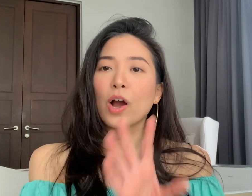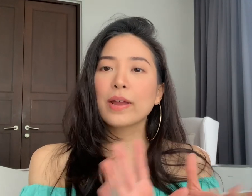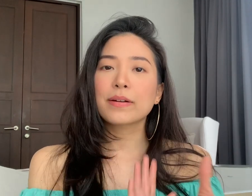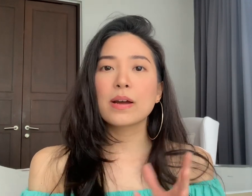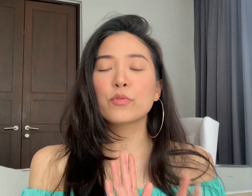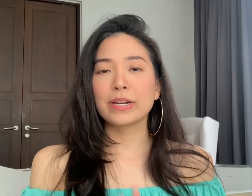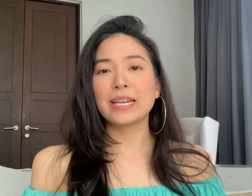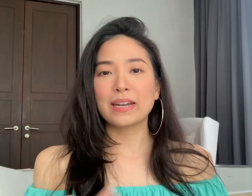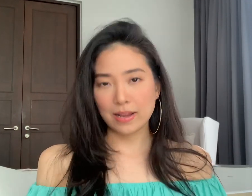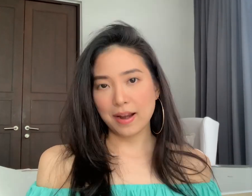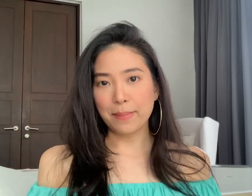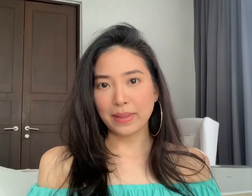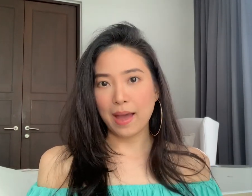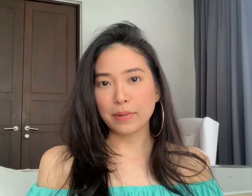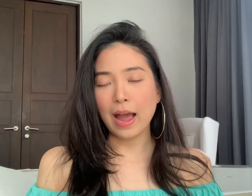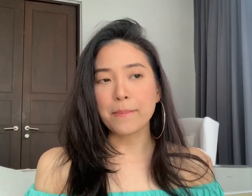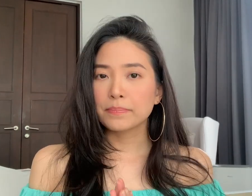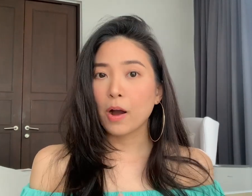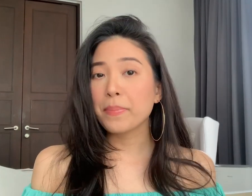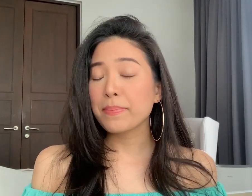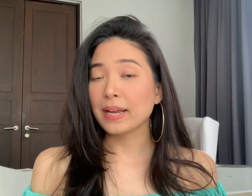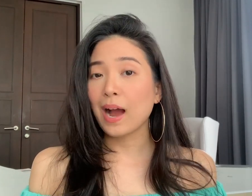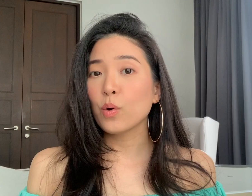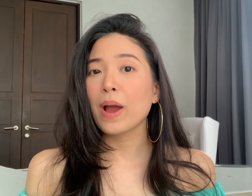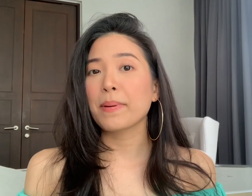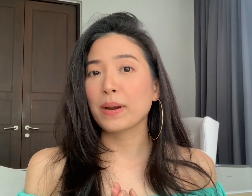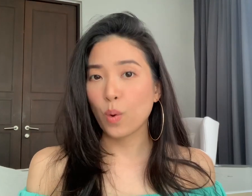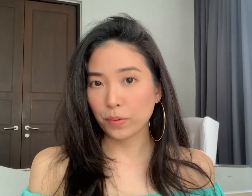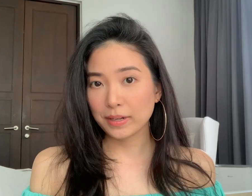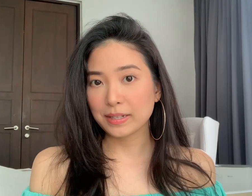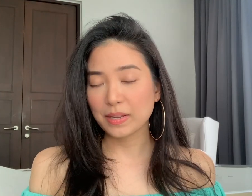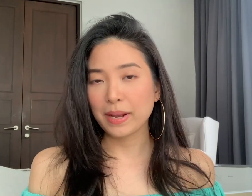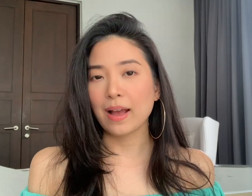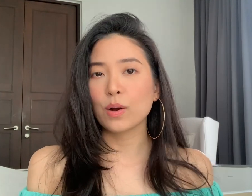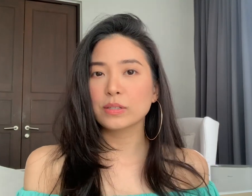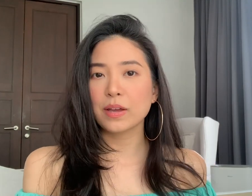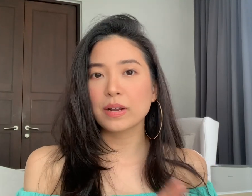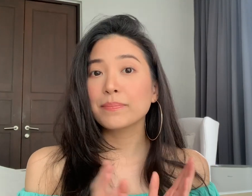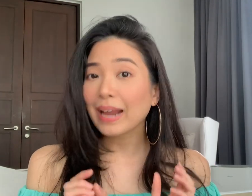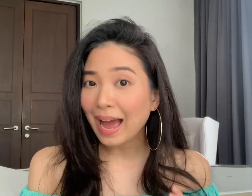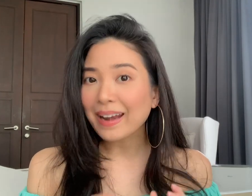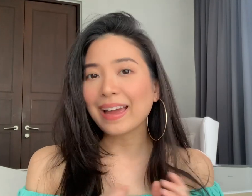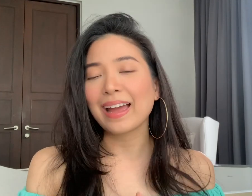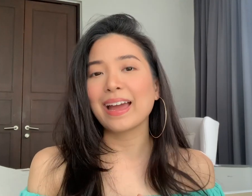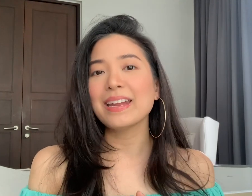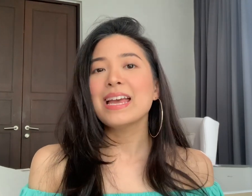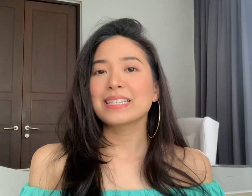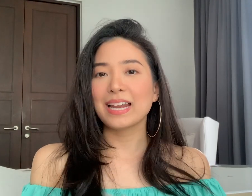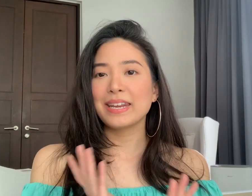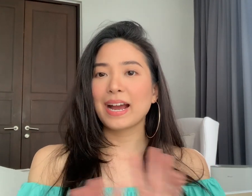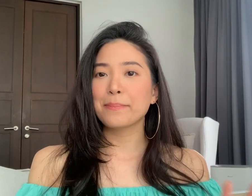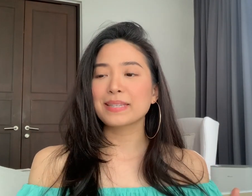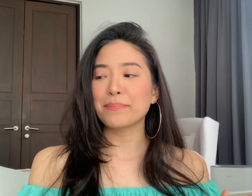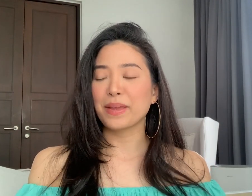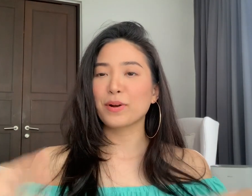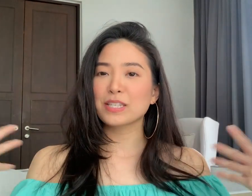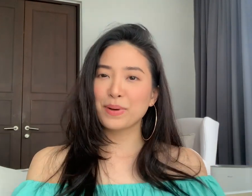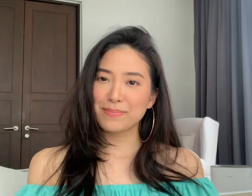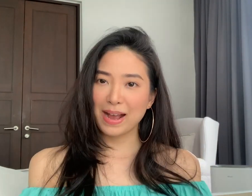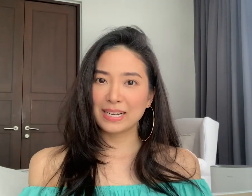เริ่มรีอทีมพอเบบี้เข้าว่ประณ 6 เดีนเขาเริมแานอาหารฉะนั้คำสาำ disturb เรองมัด